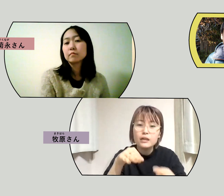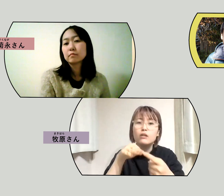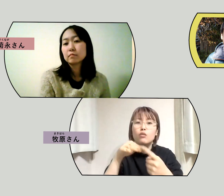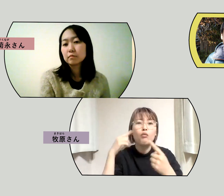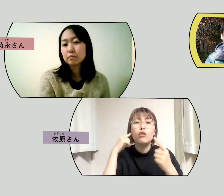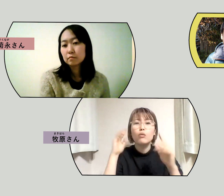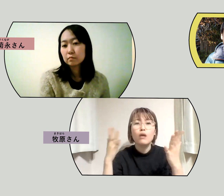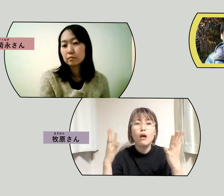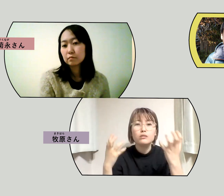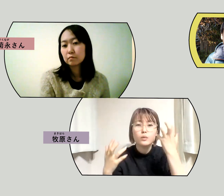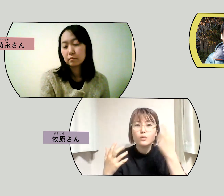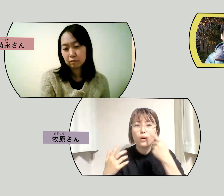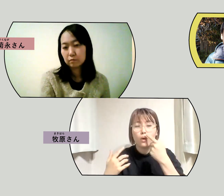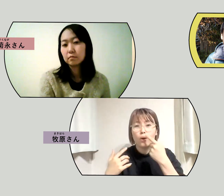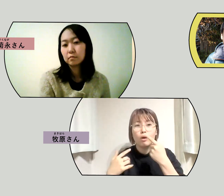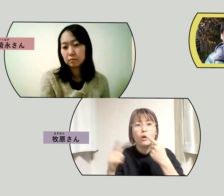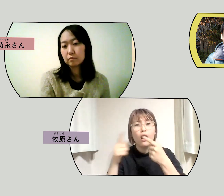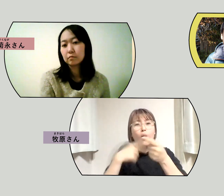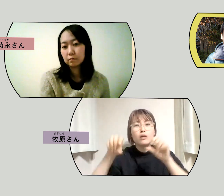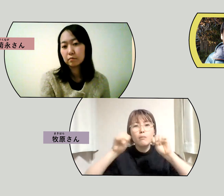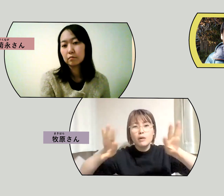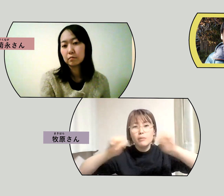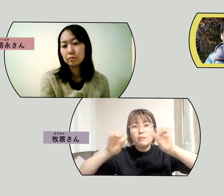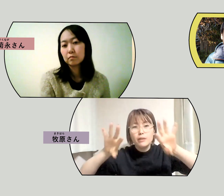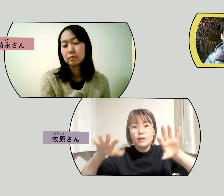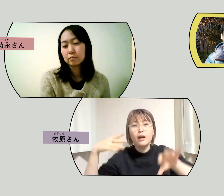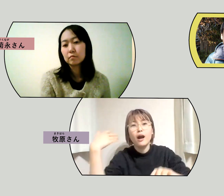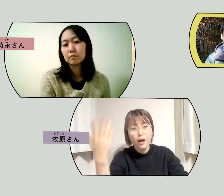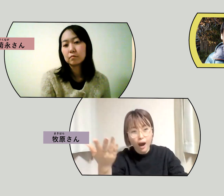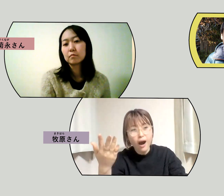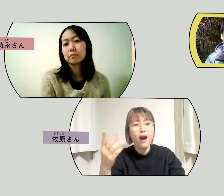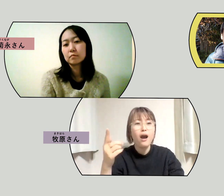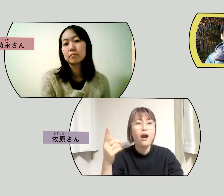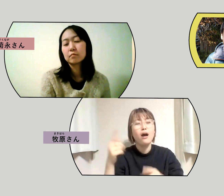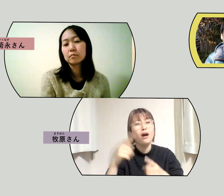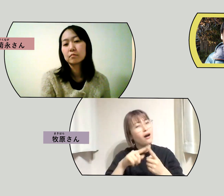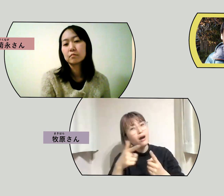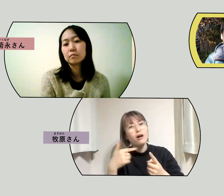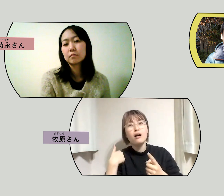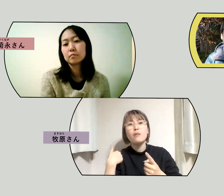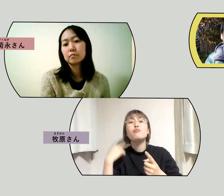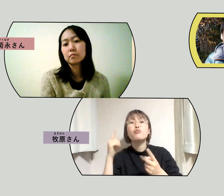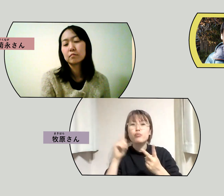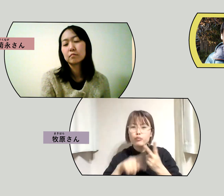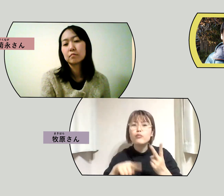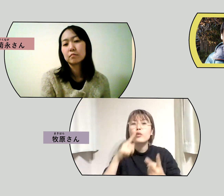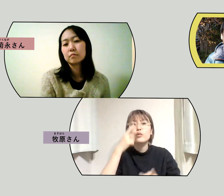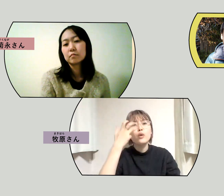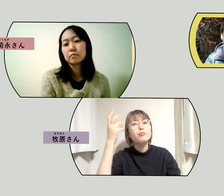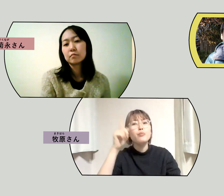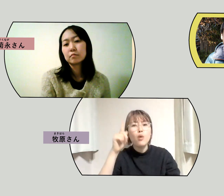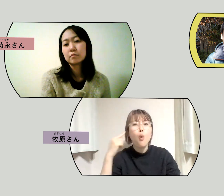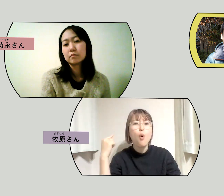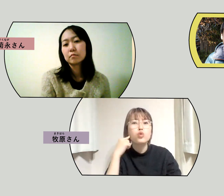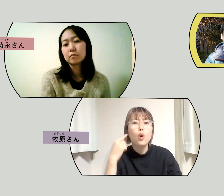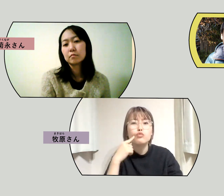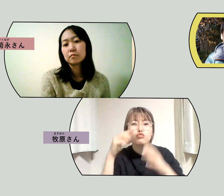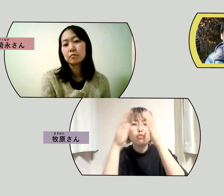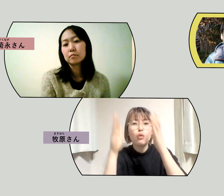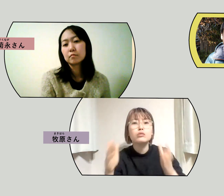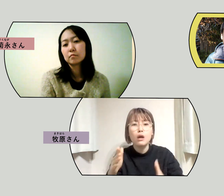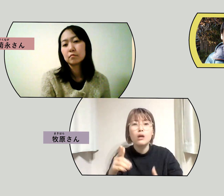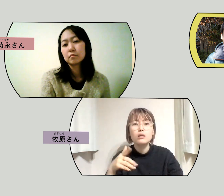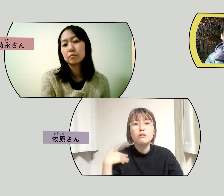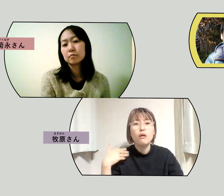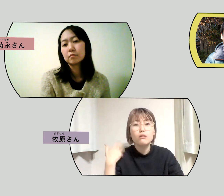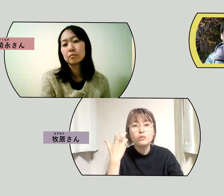急ブレーキも音ではなくて強大な光のフラッシュなどに変わっているかもそもそも音